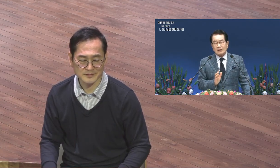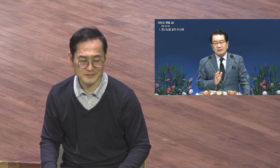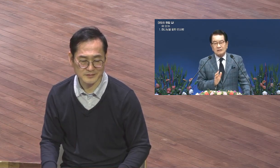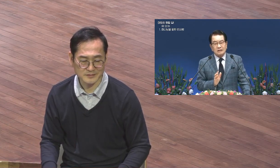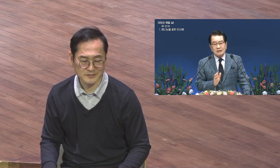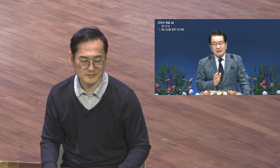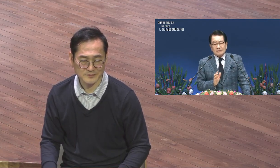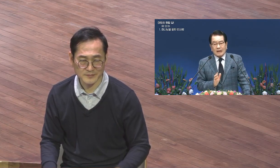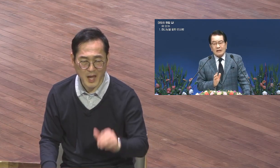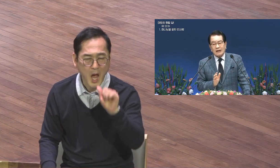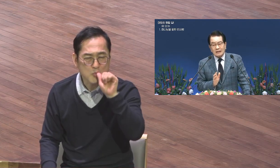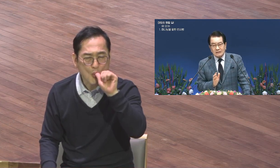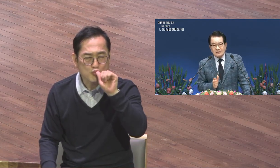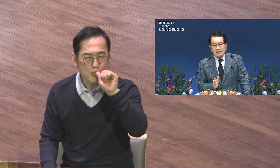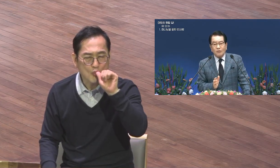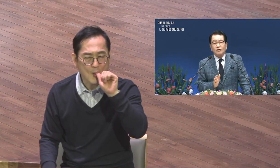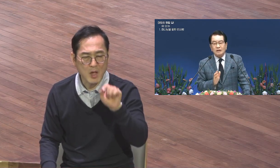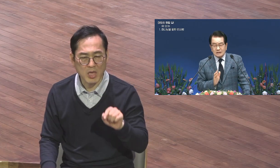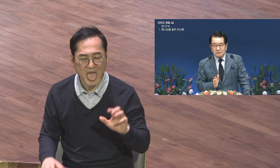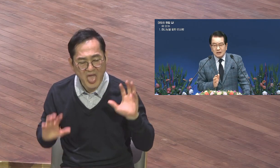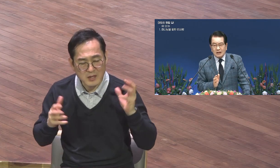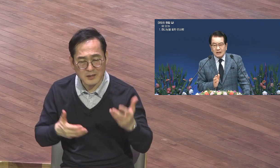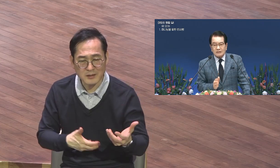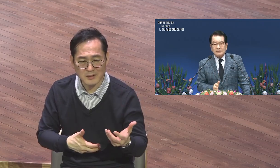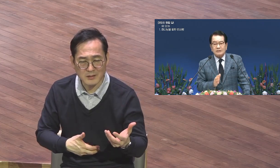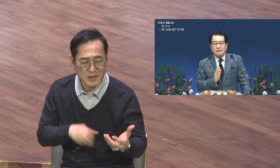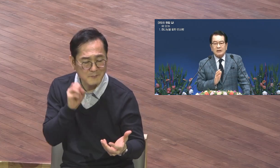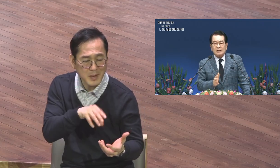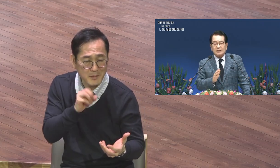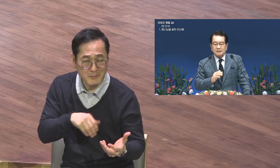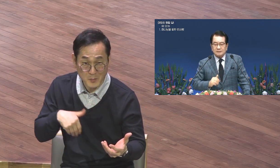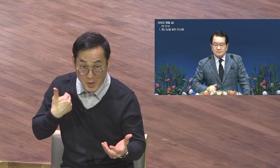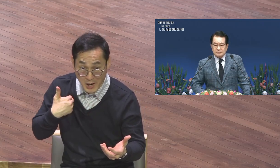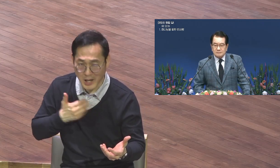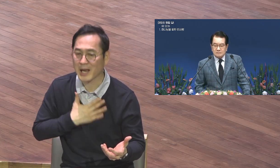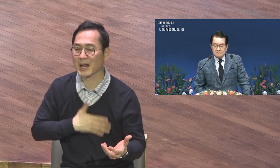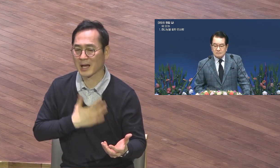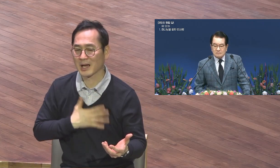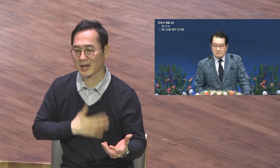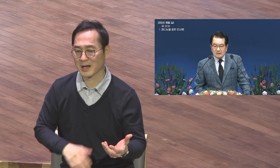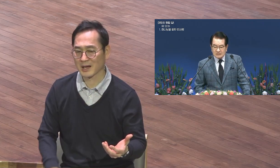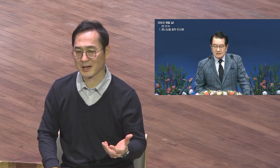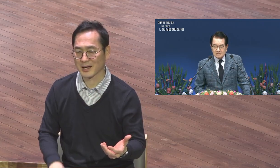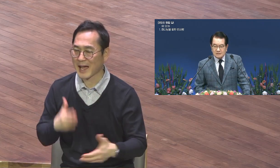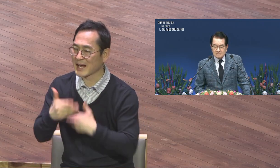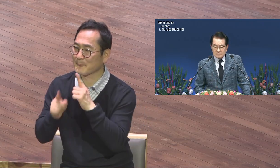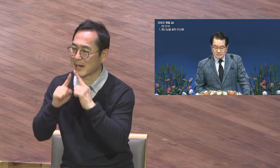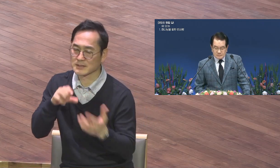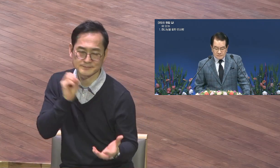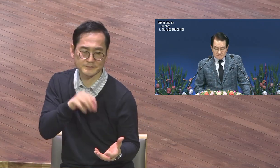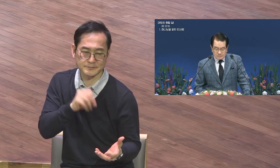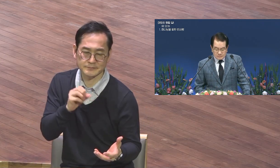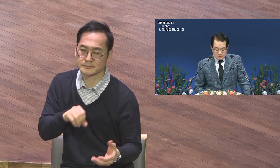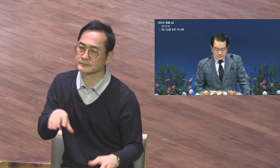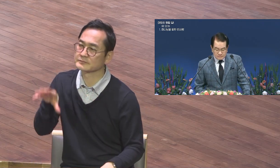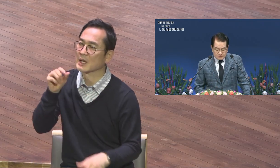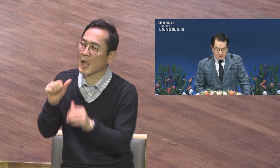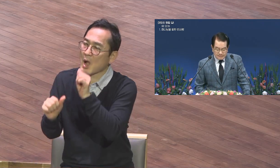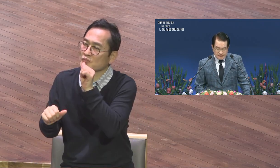애가 말을 알아듣나 모를 것 같습니까? 다 안 돼요. 아시겠어요?